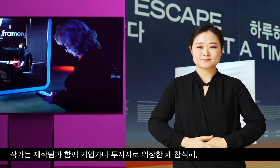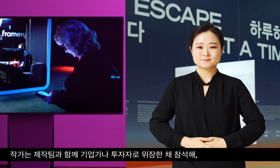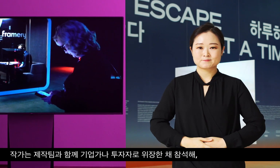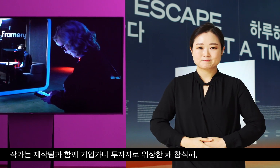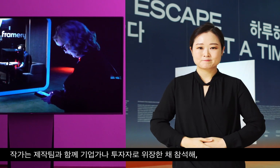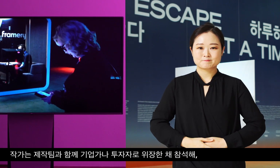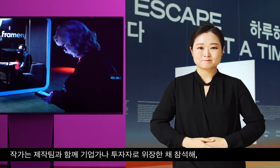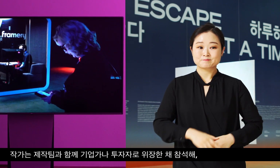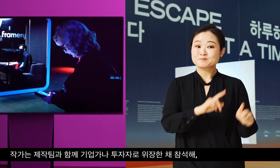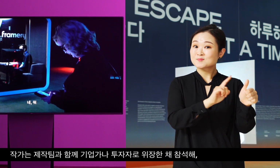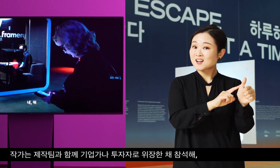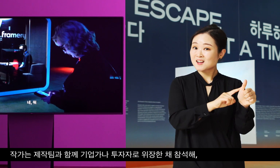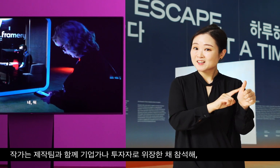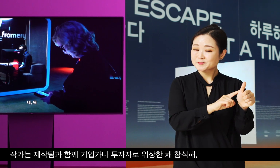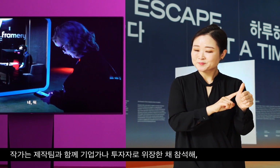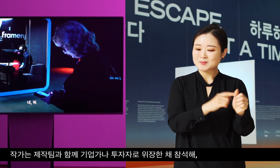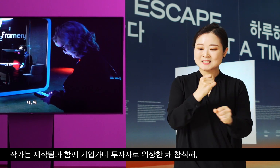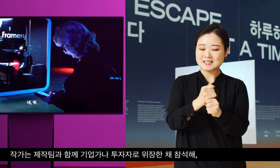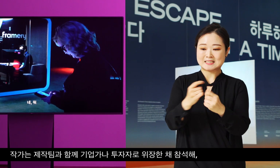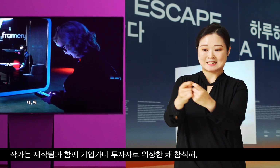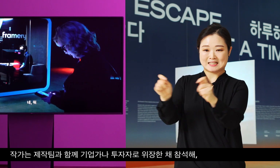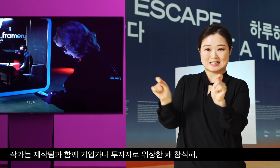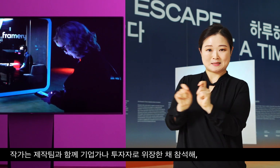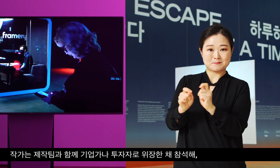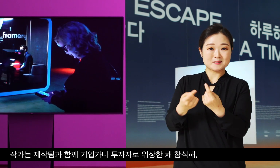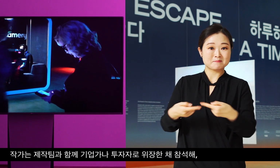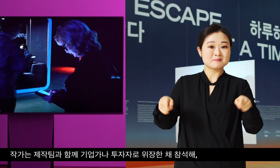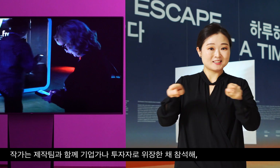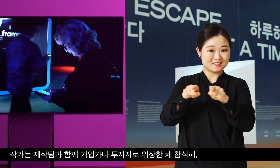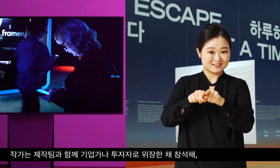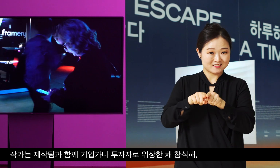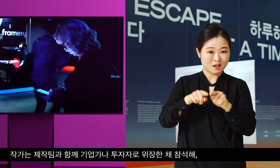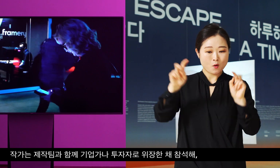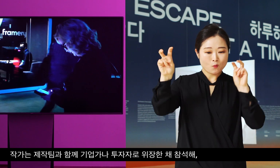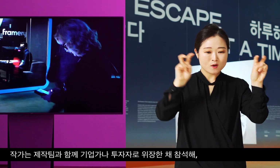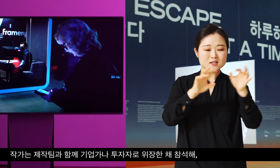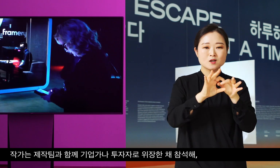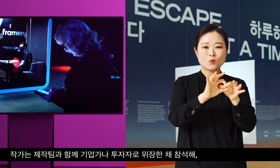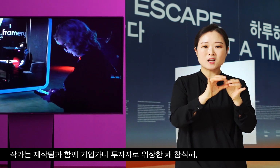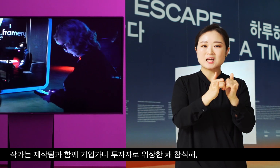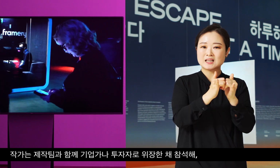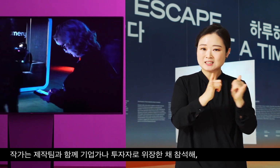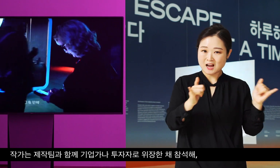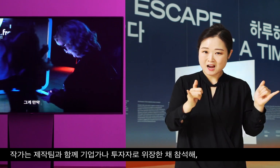작가는 제작팀과 함께 기업가나 투자자로 위장한 채 참석해